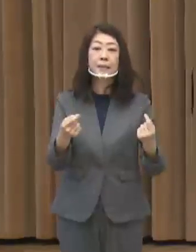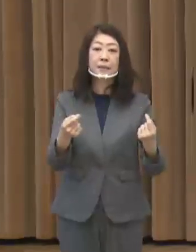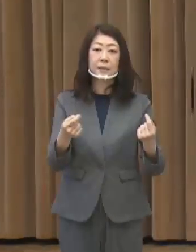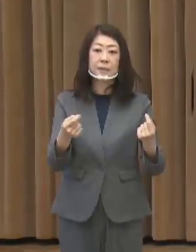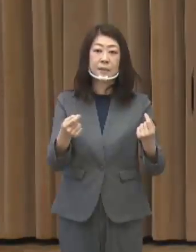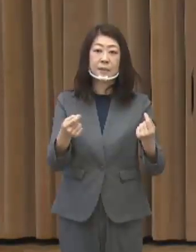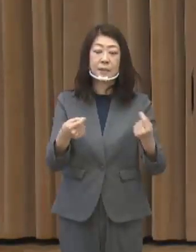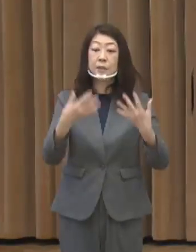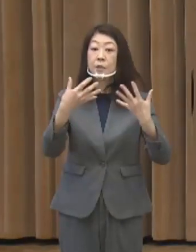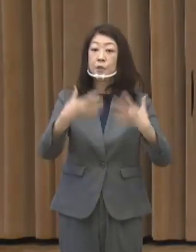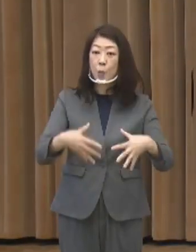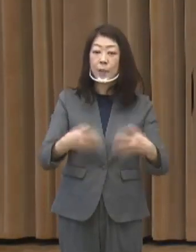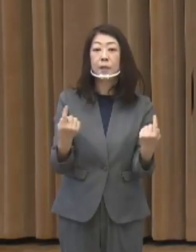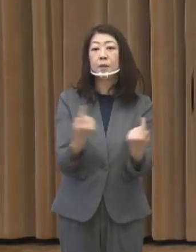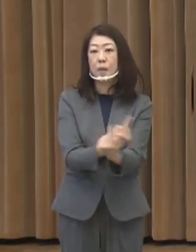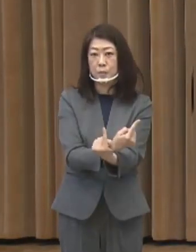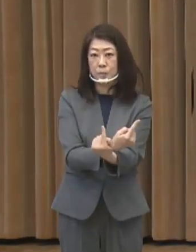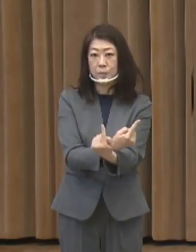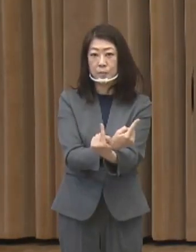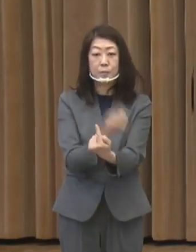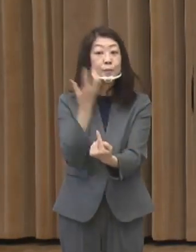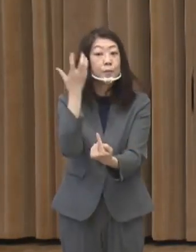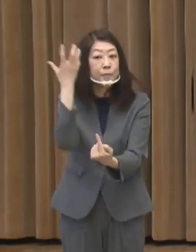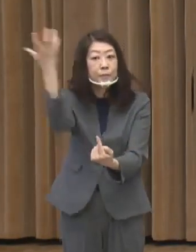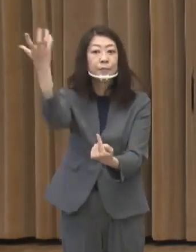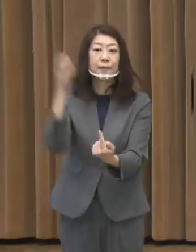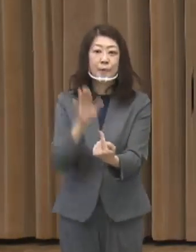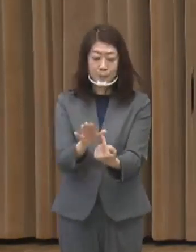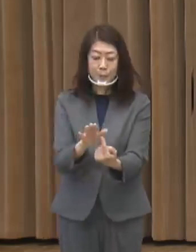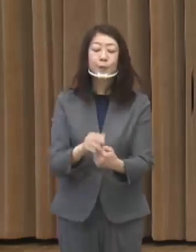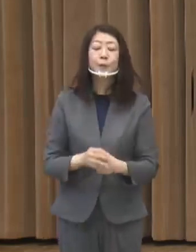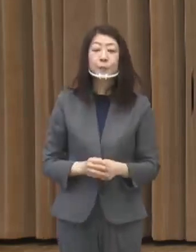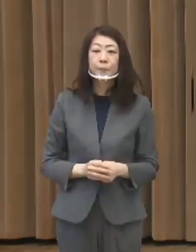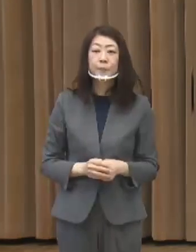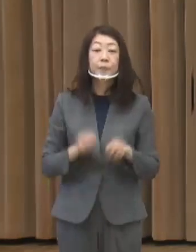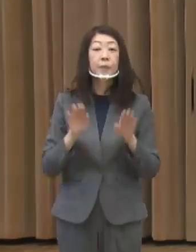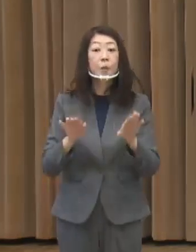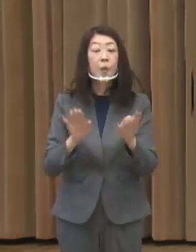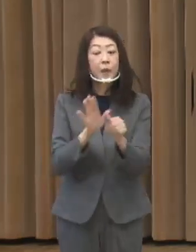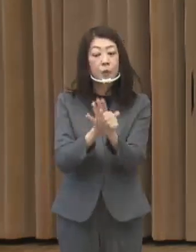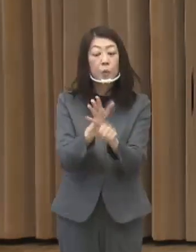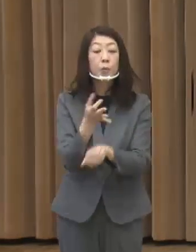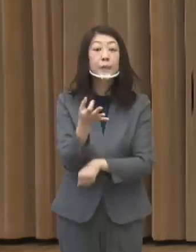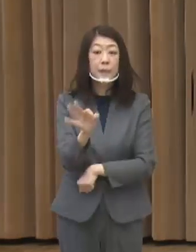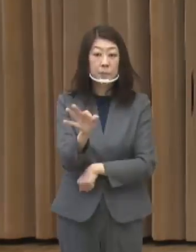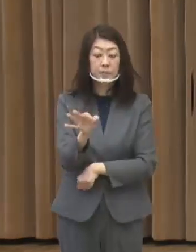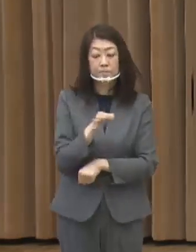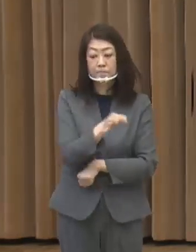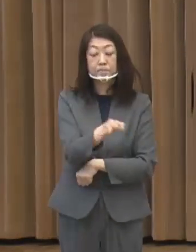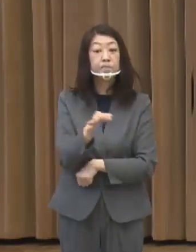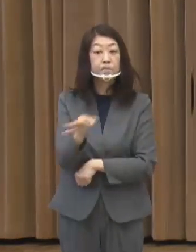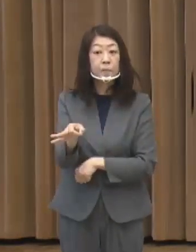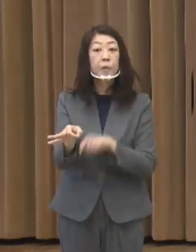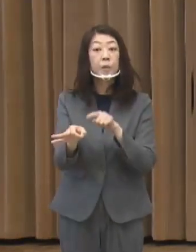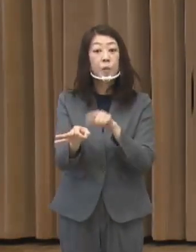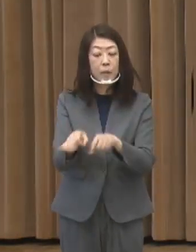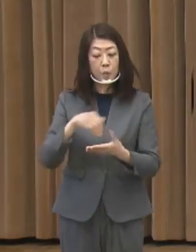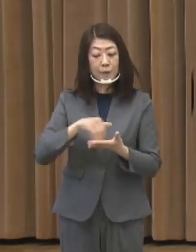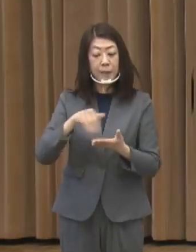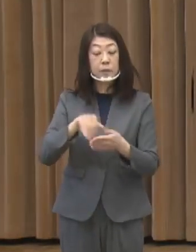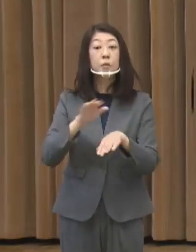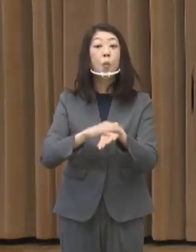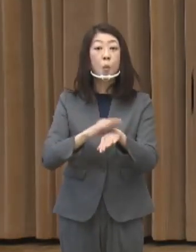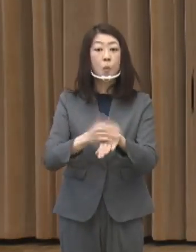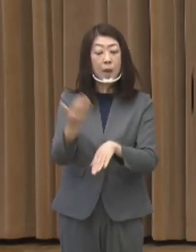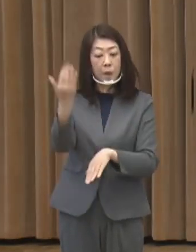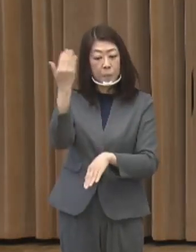域の措置となることが想定をされております。今回の協力金については算定方法がこ